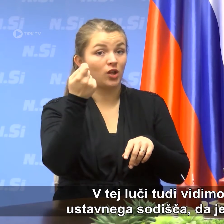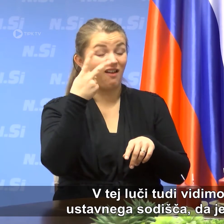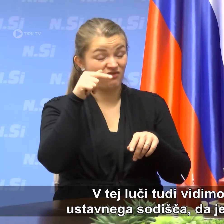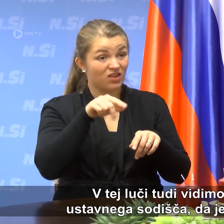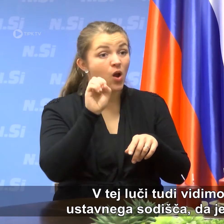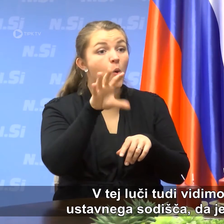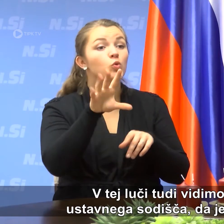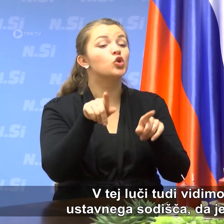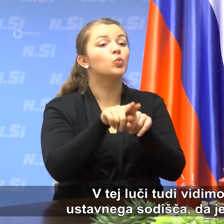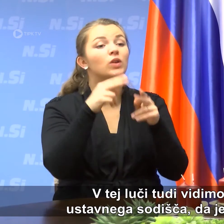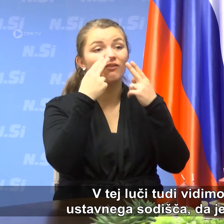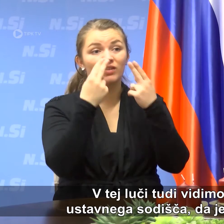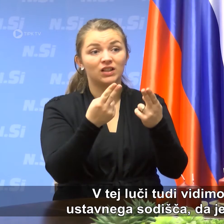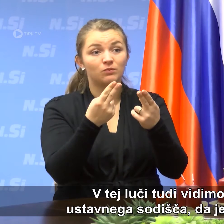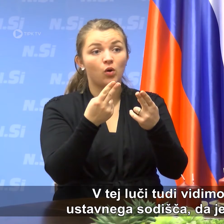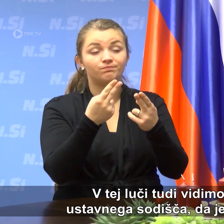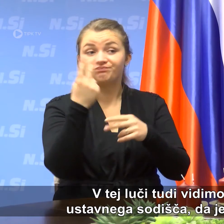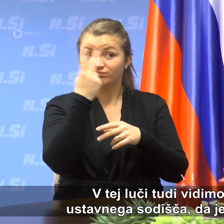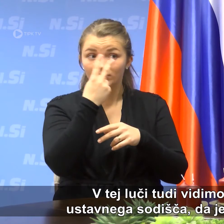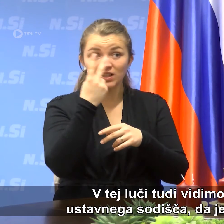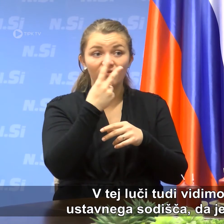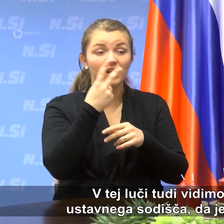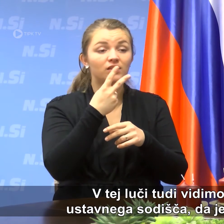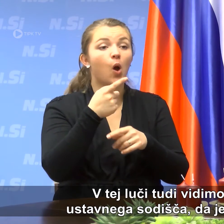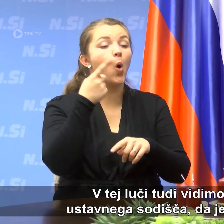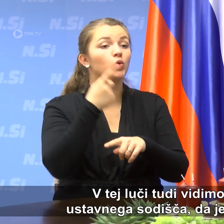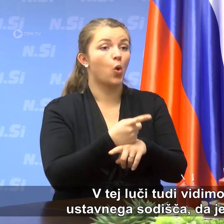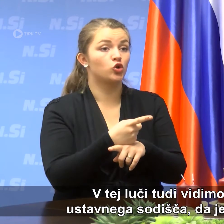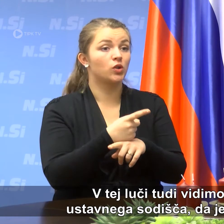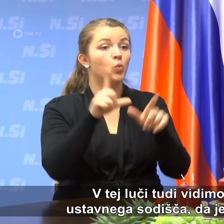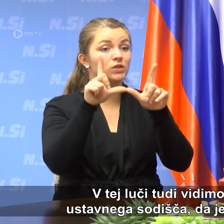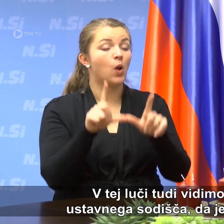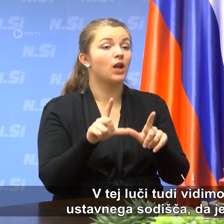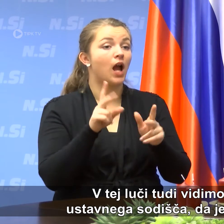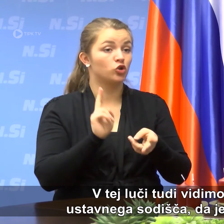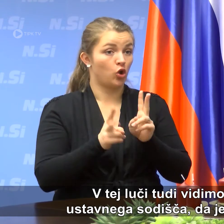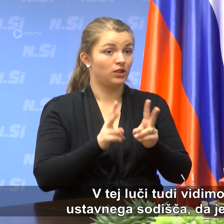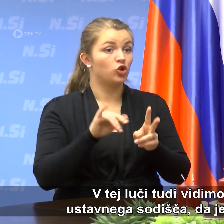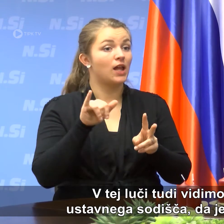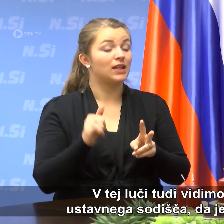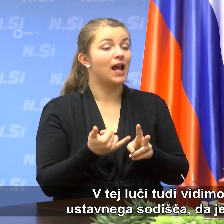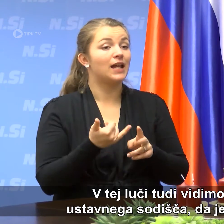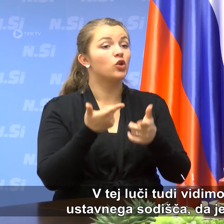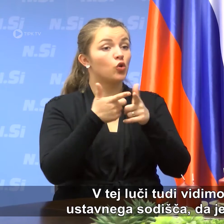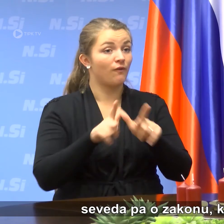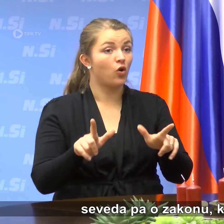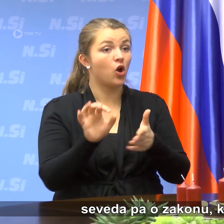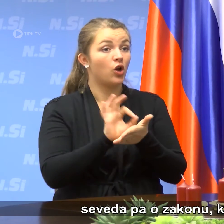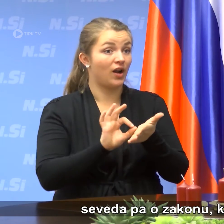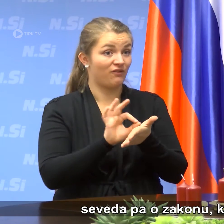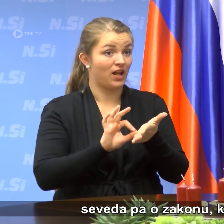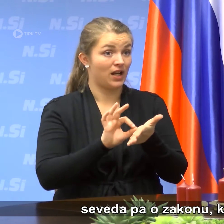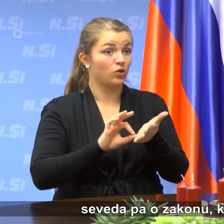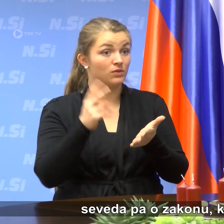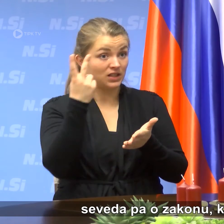V tej luči tudi vidimo seveda odločitev Ustavnega sodišča, da je dovolilo referendum,